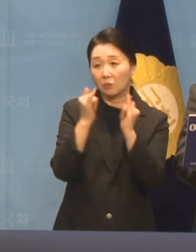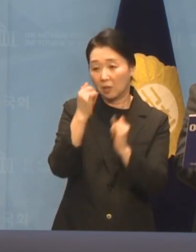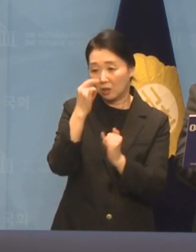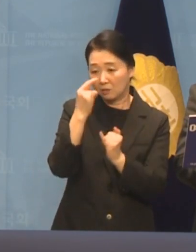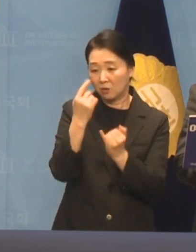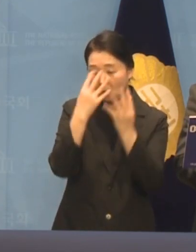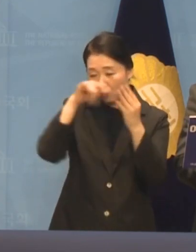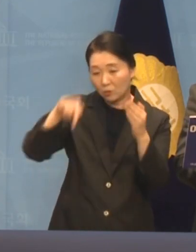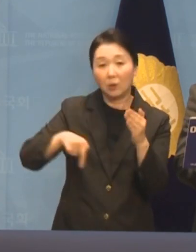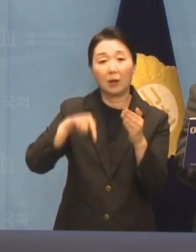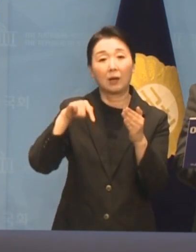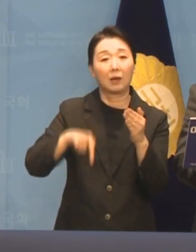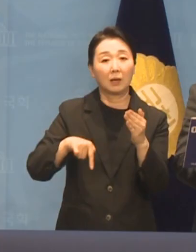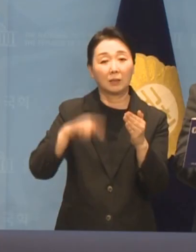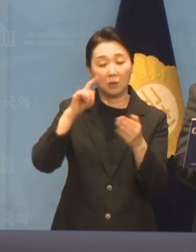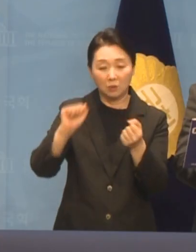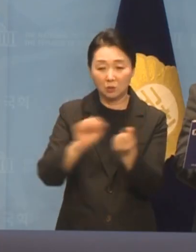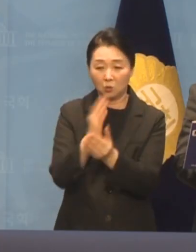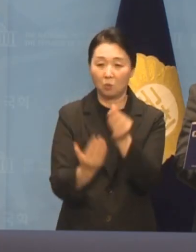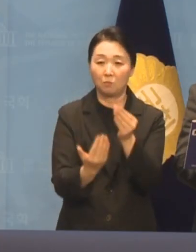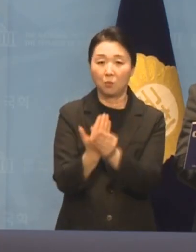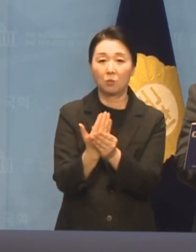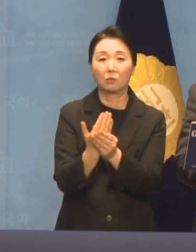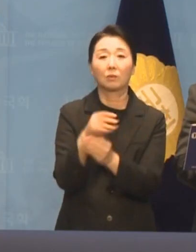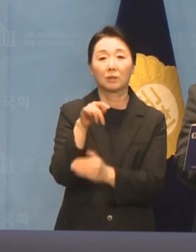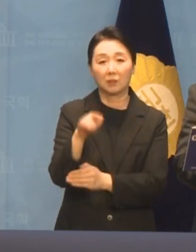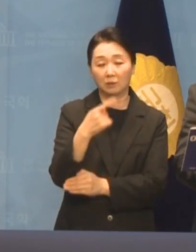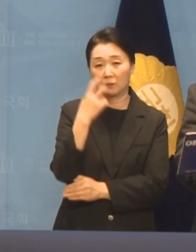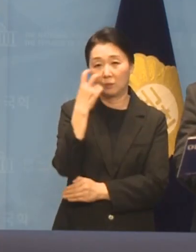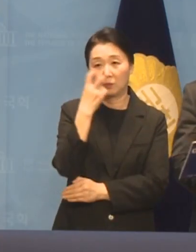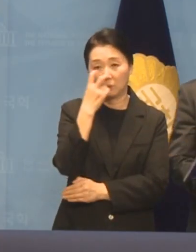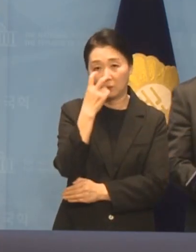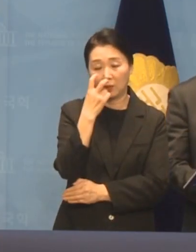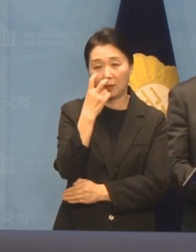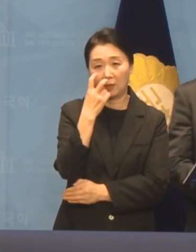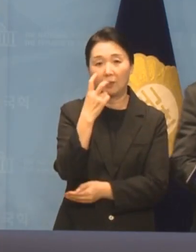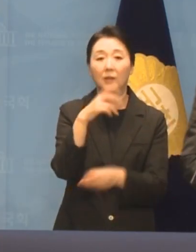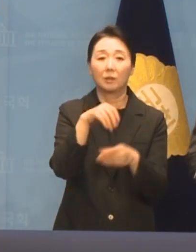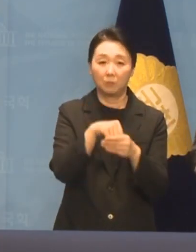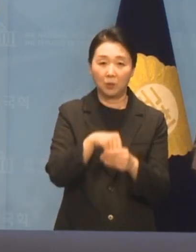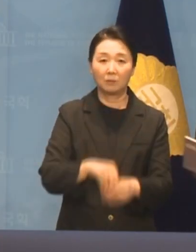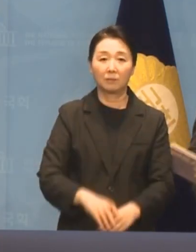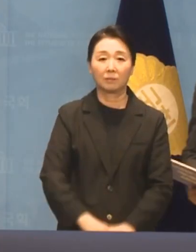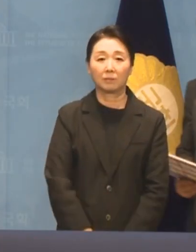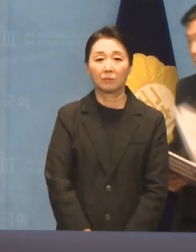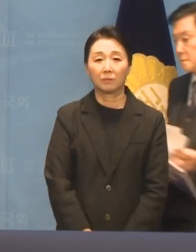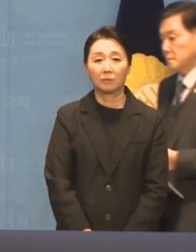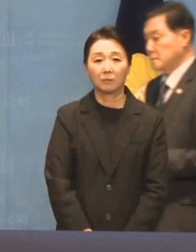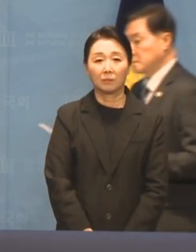내 소요 폭동 사건도 조사 과제로 선정했습니다.